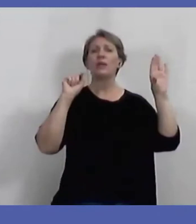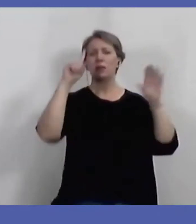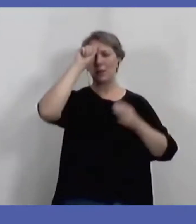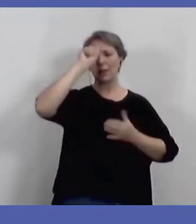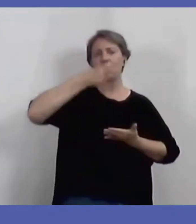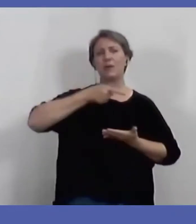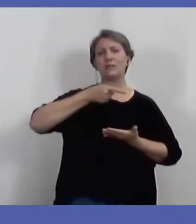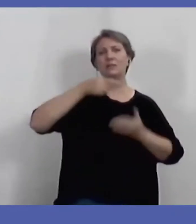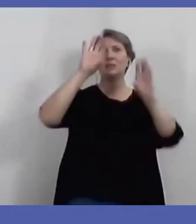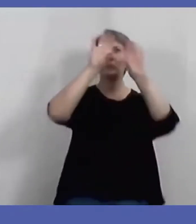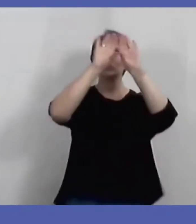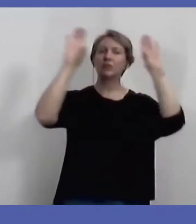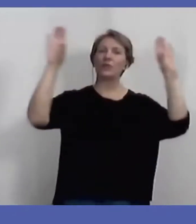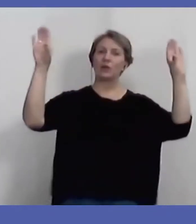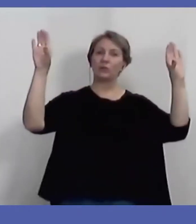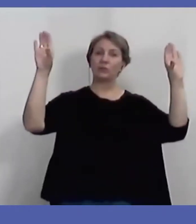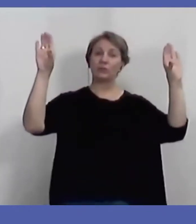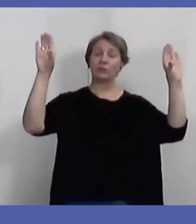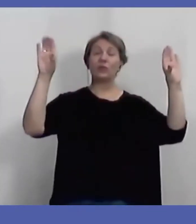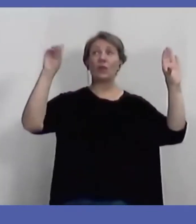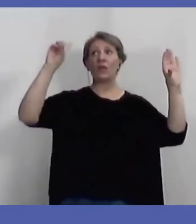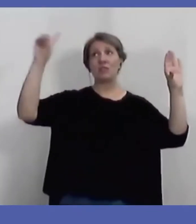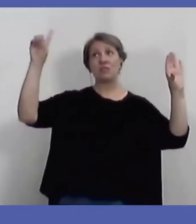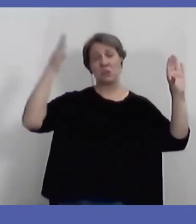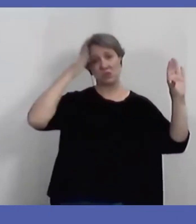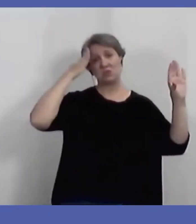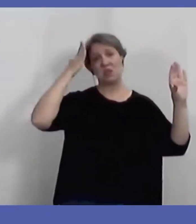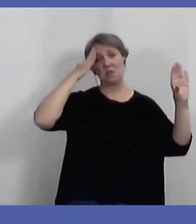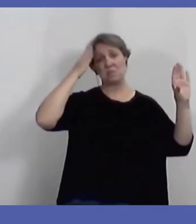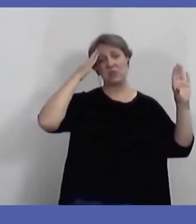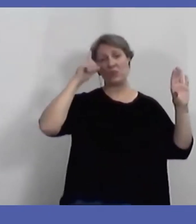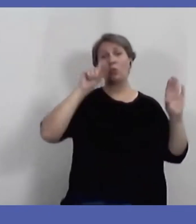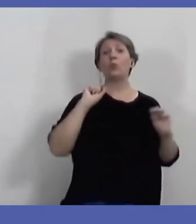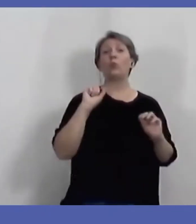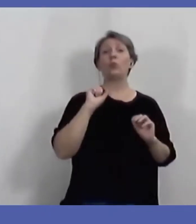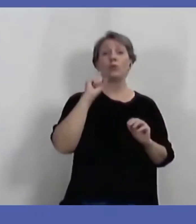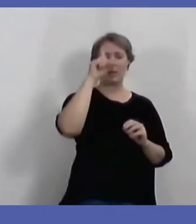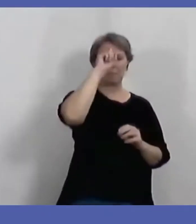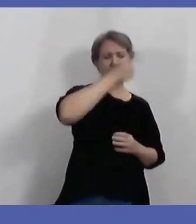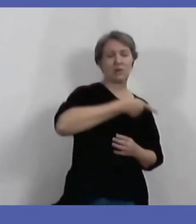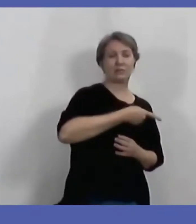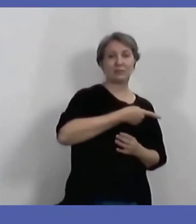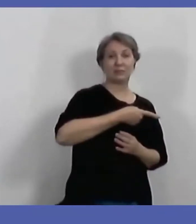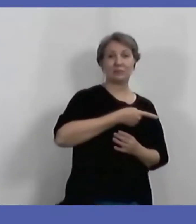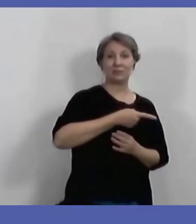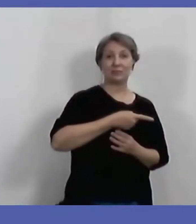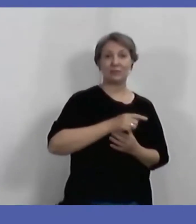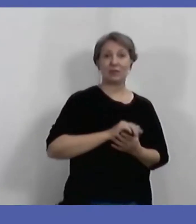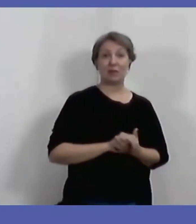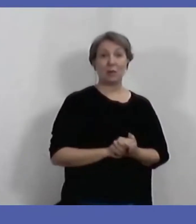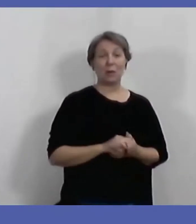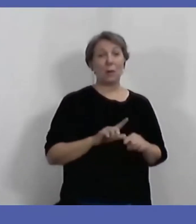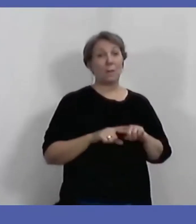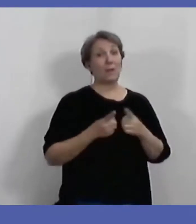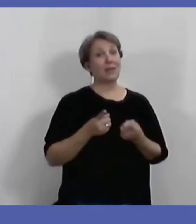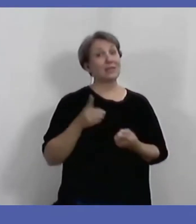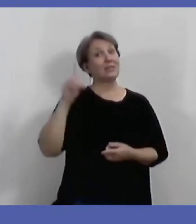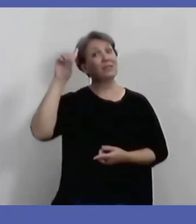já sabe o que tem que atar e o que tem que desatar. Mas Deus depende da